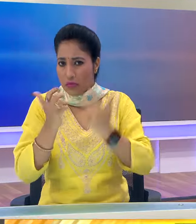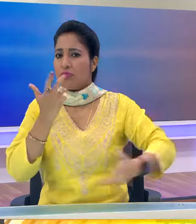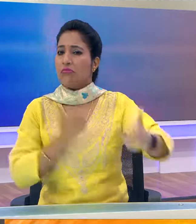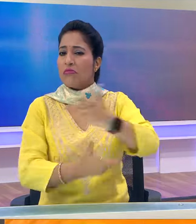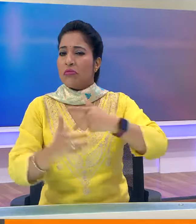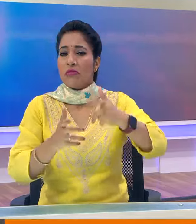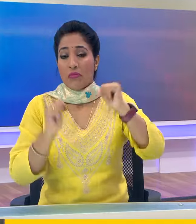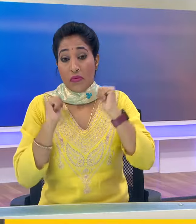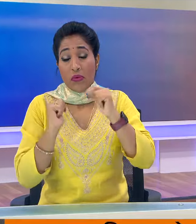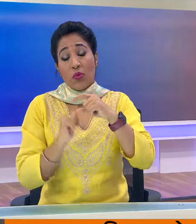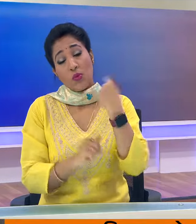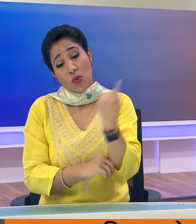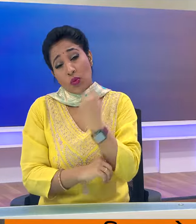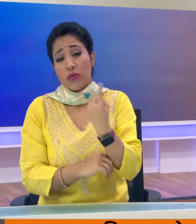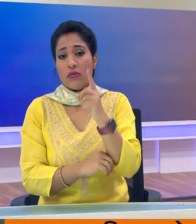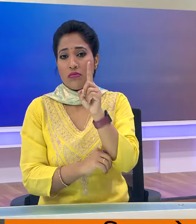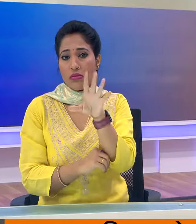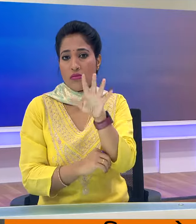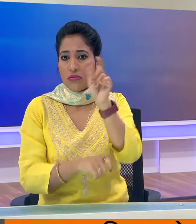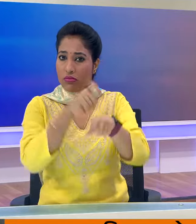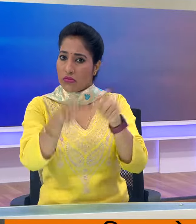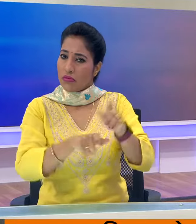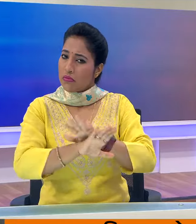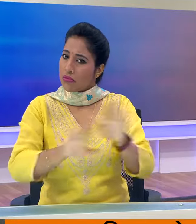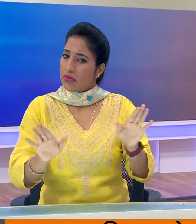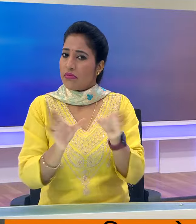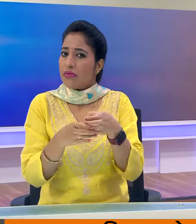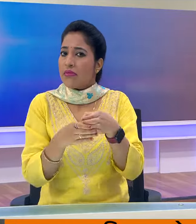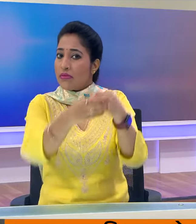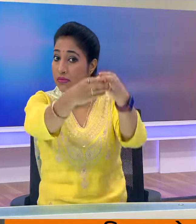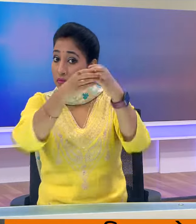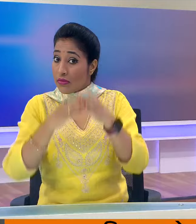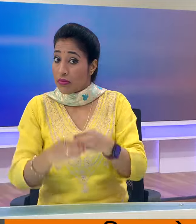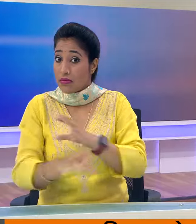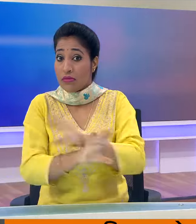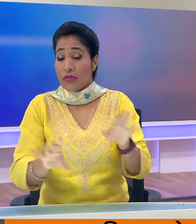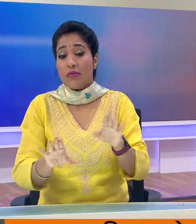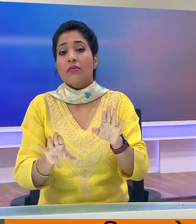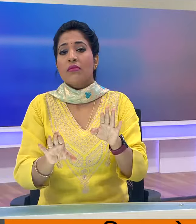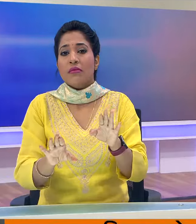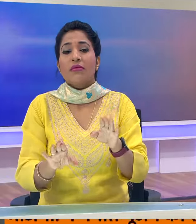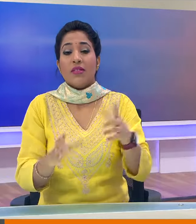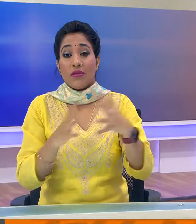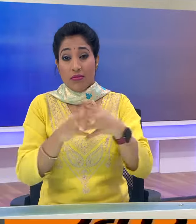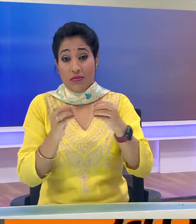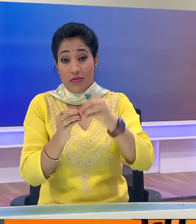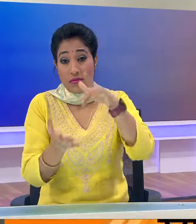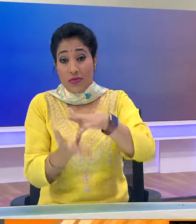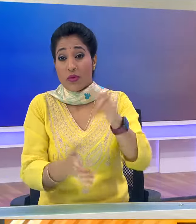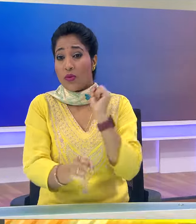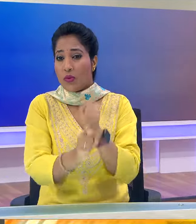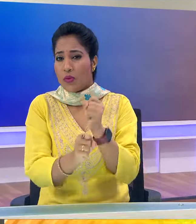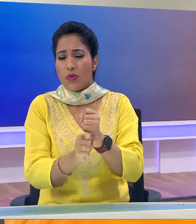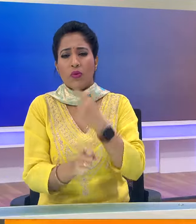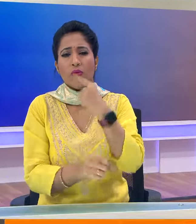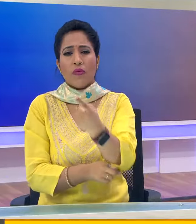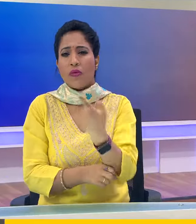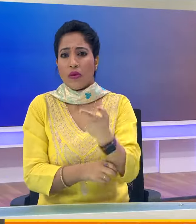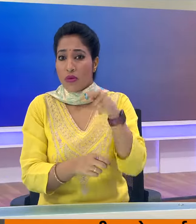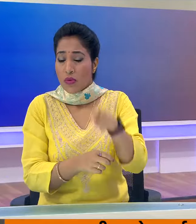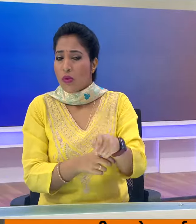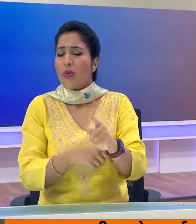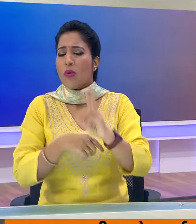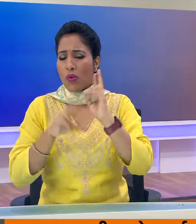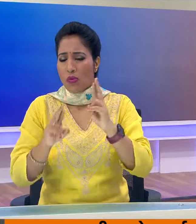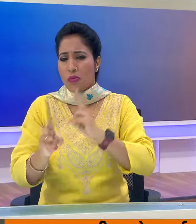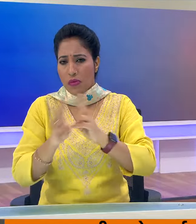हालांकि बैठक में केवल 15 व्यक्तियों का प्रतिनिधि दल ही चर्चा के लिए शामिल हो सकेगा। पश्चिम बंगाल सरकार का दावा है कि इससे